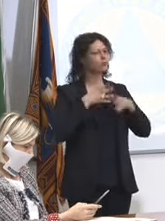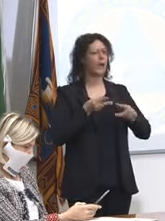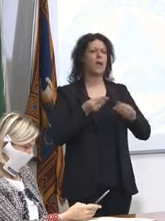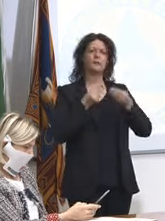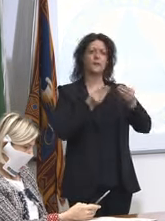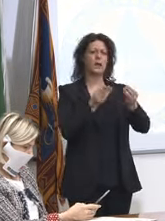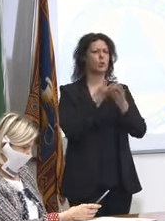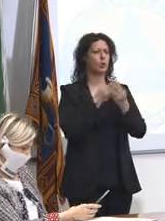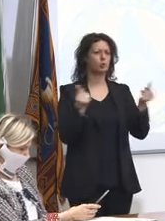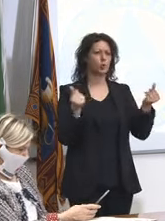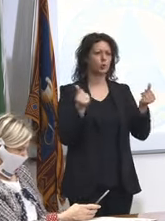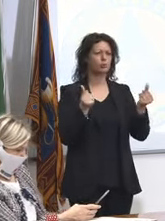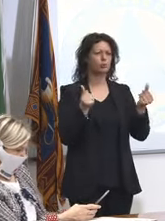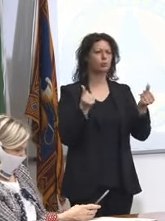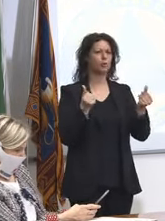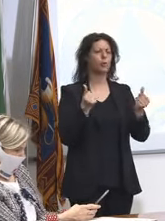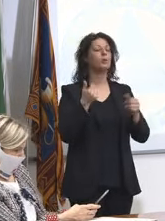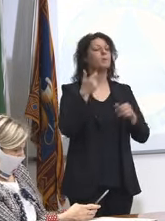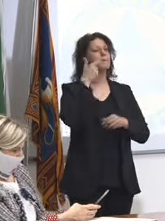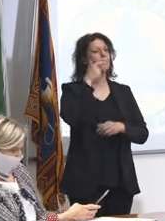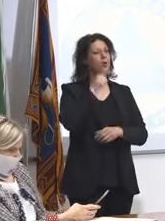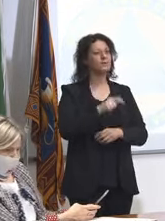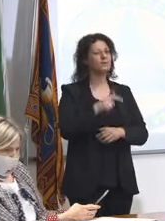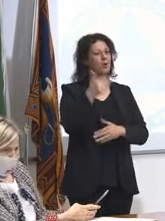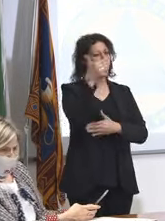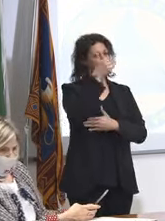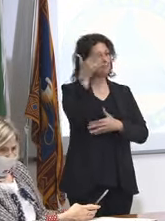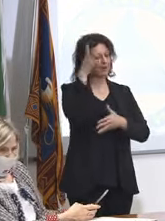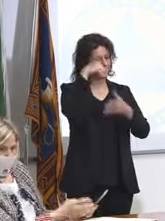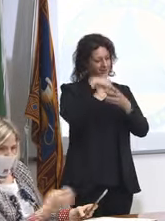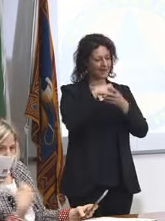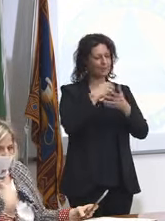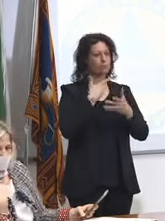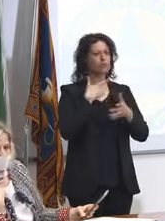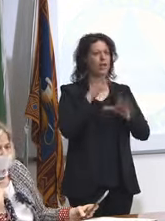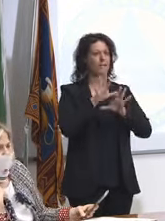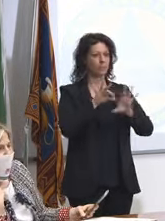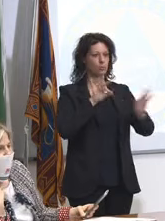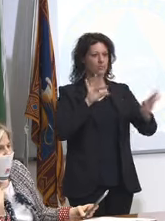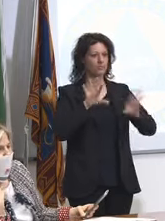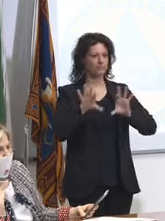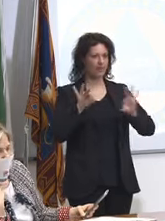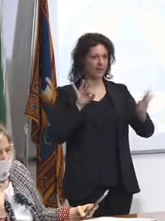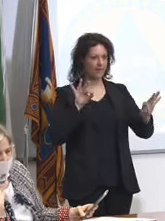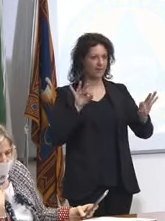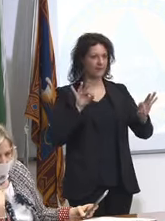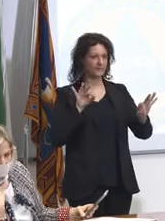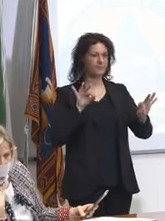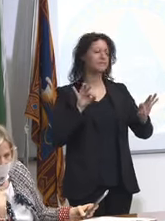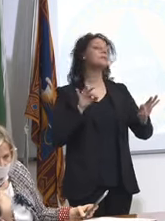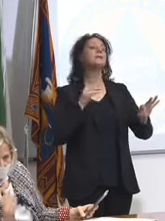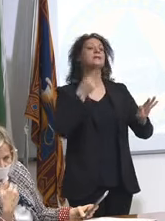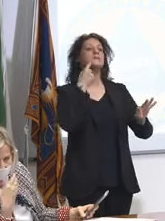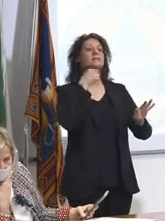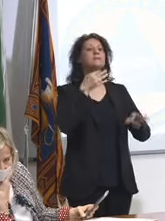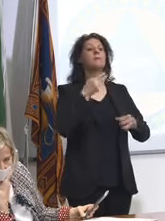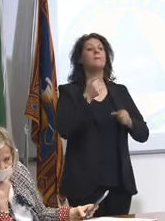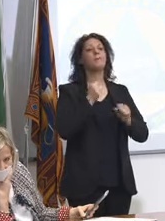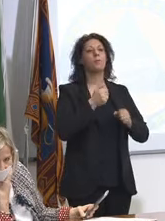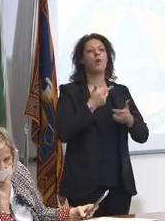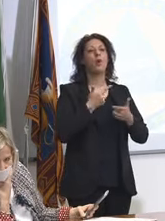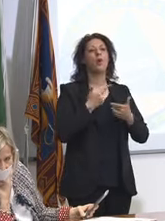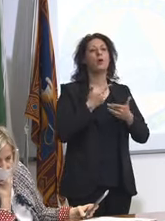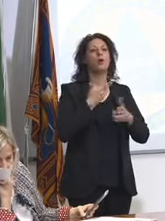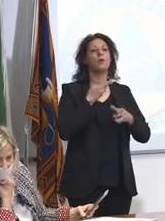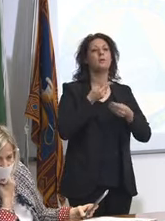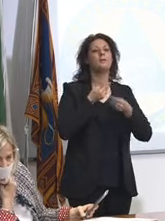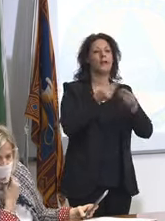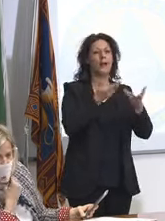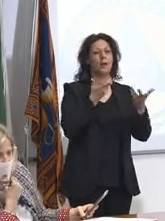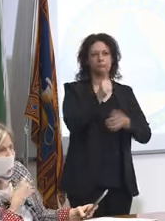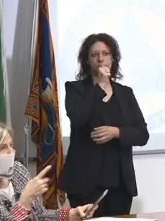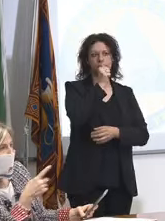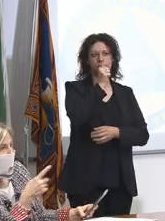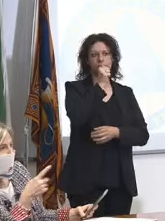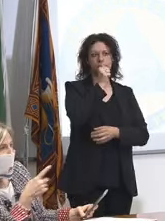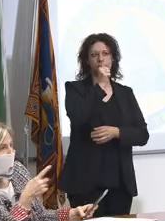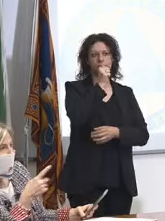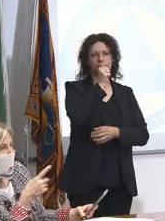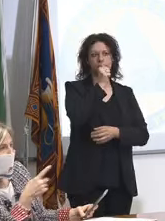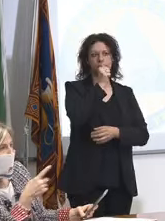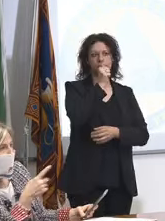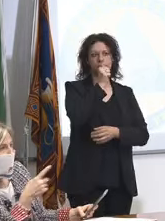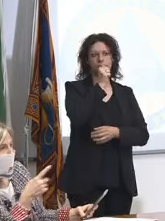bevande, e non è fuori legge. Ovviamente il buffet, ve l'avevo già detto l'altro giorno, dove è